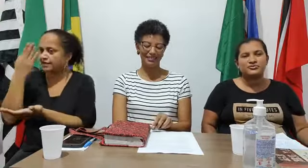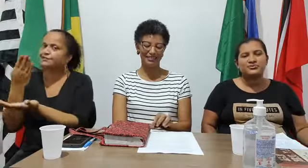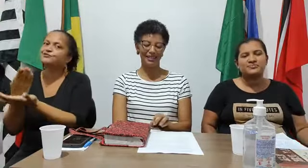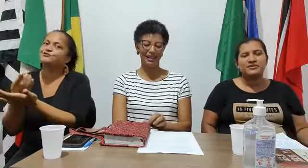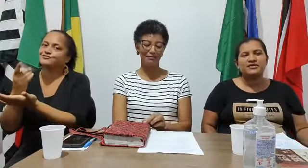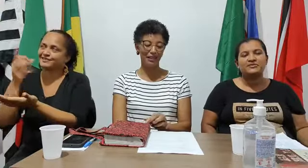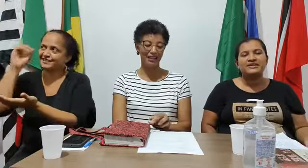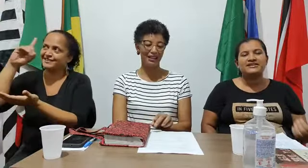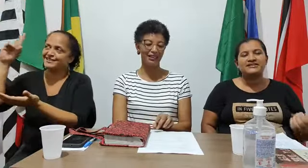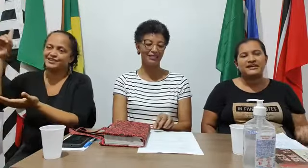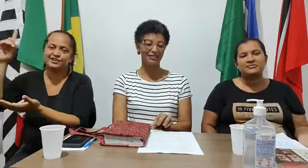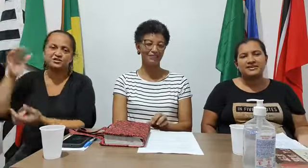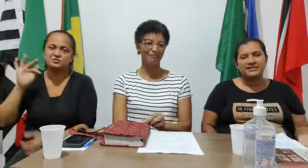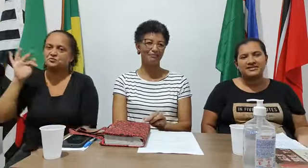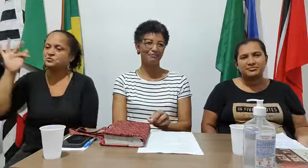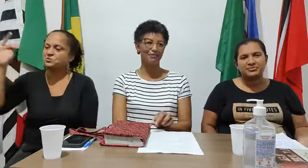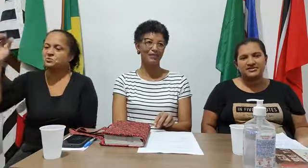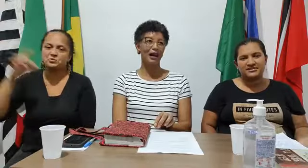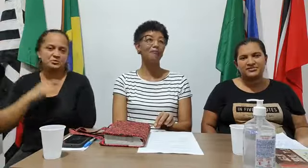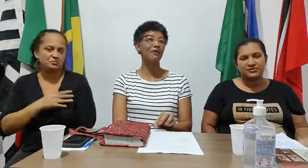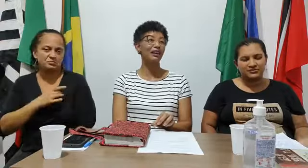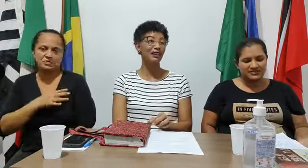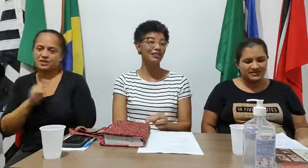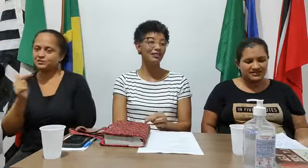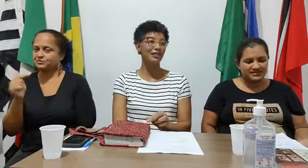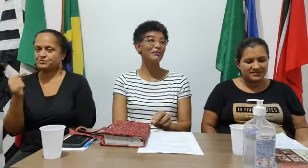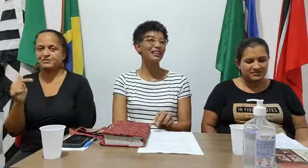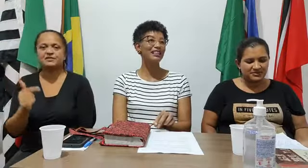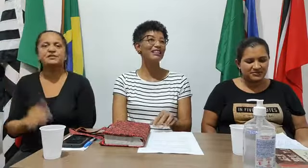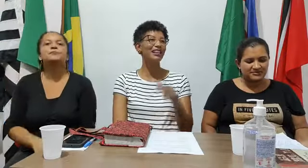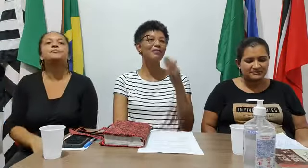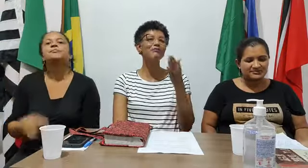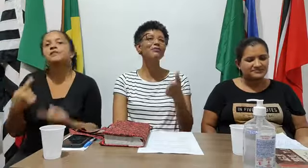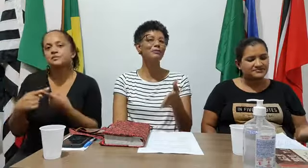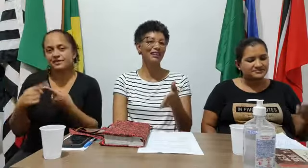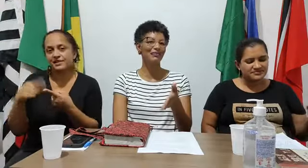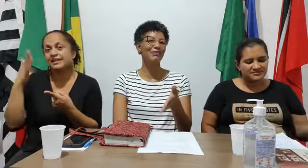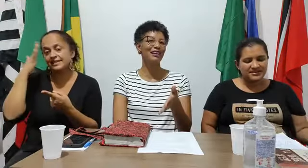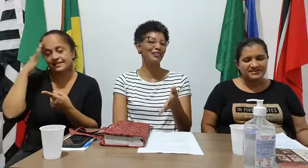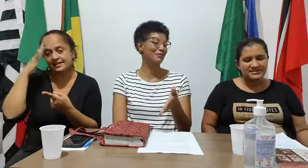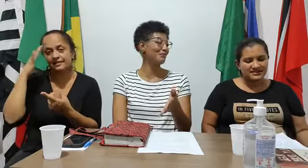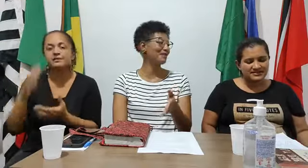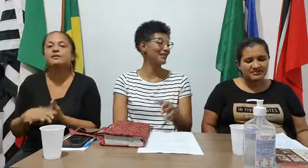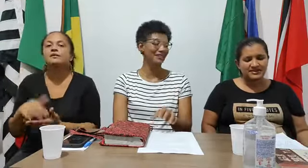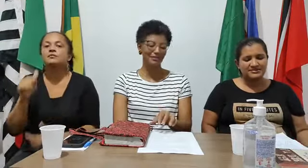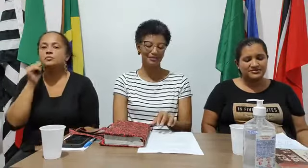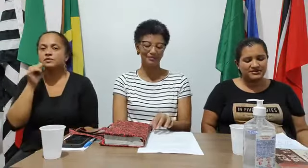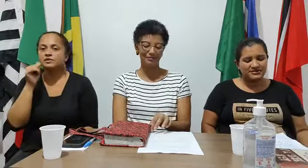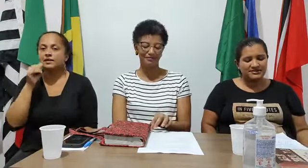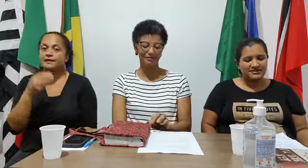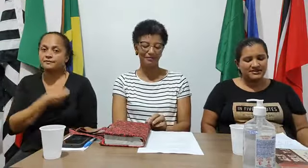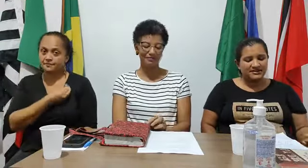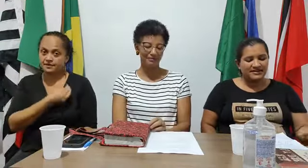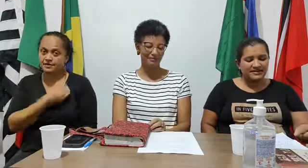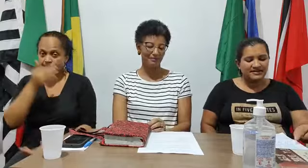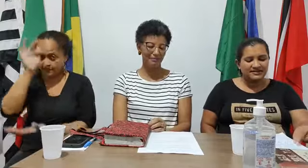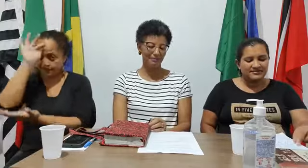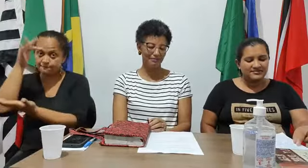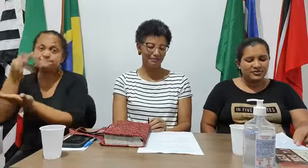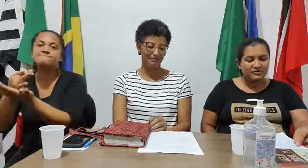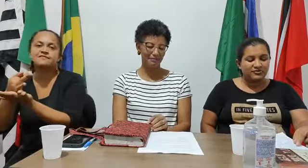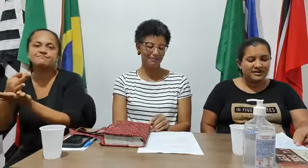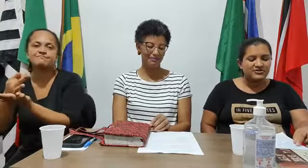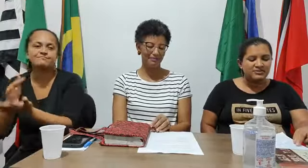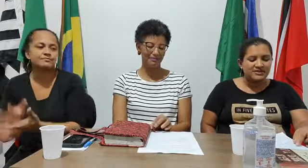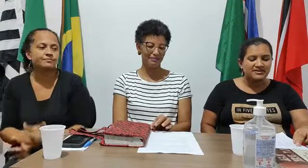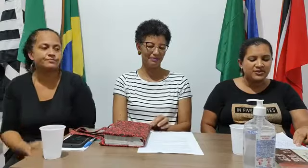do futuro. Amém. Porque ela sabe em quem ela deposita a sua Amém. confiança. A mulher cristã, ela vive pela fé, né, Fabi? Exatamente.